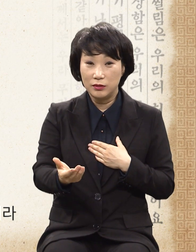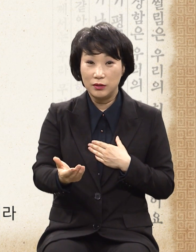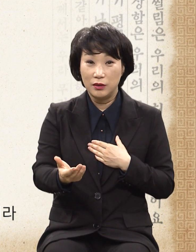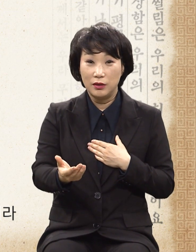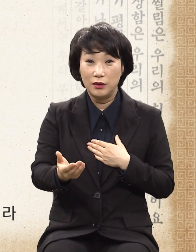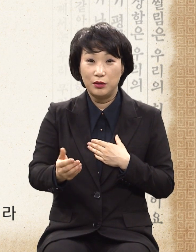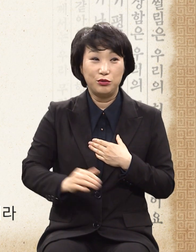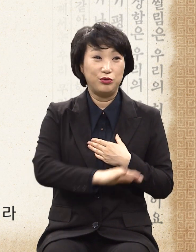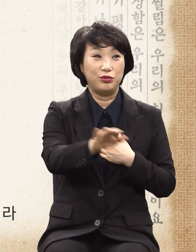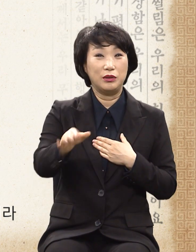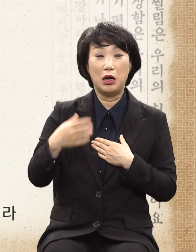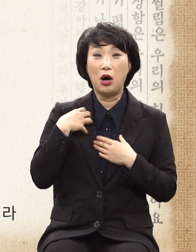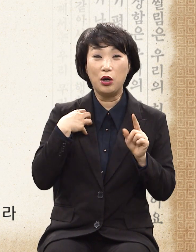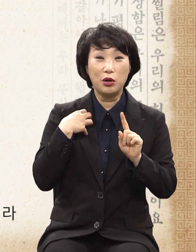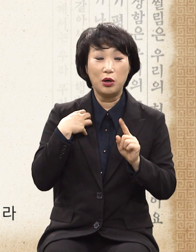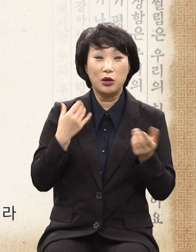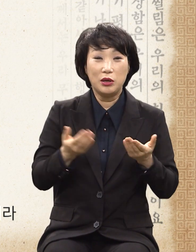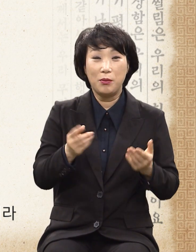우리는